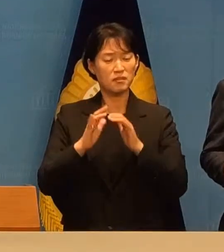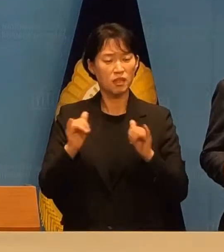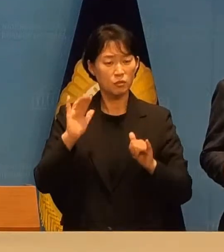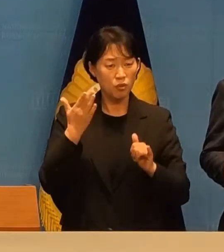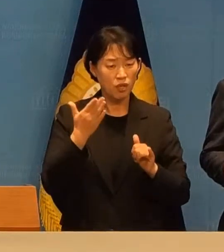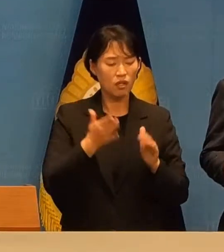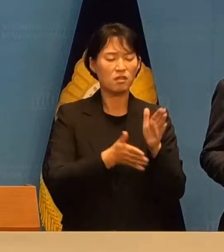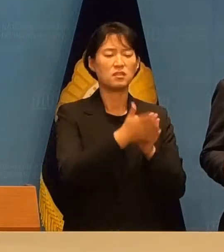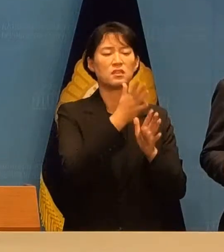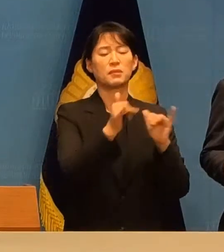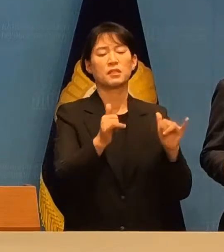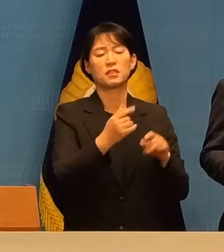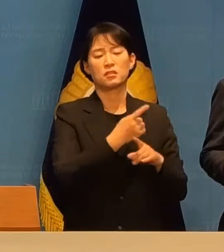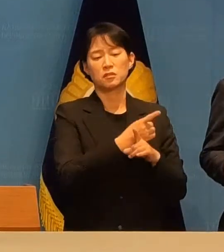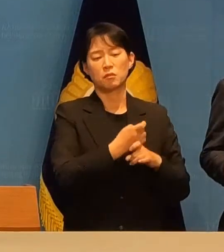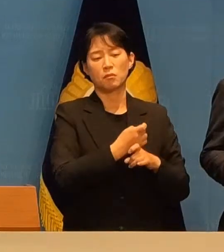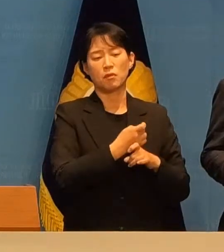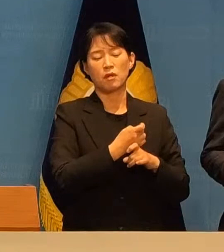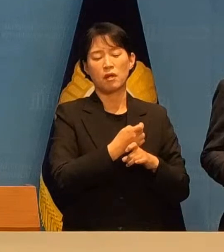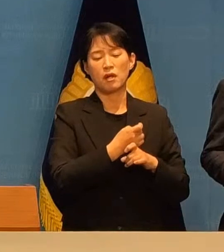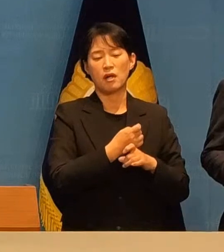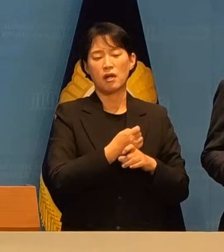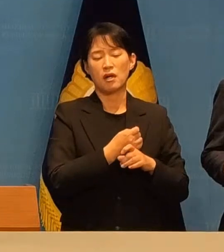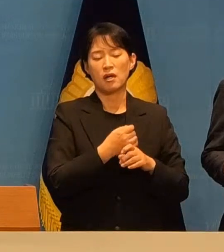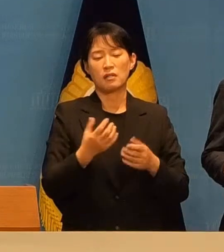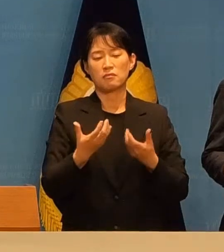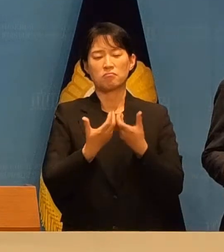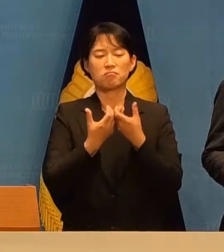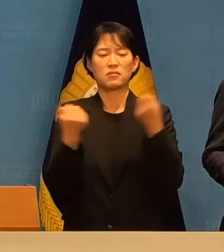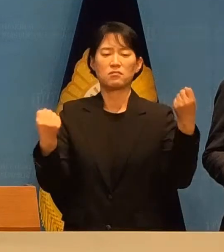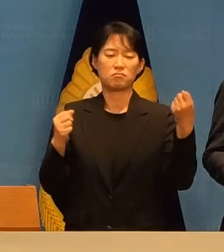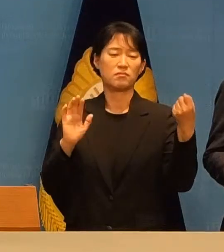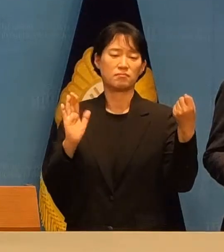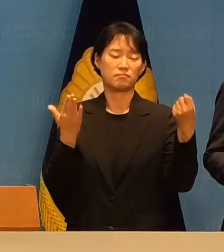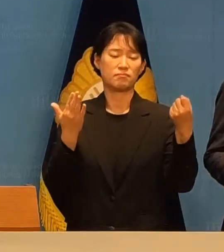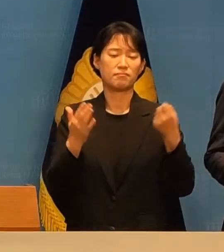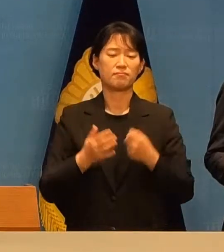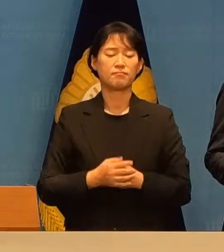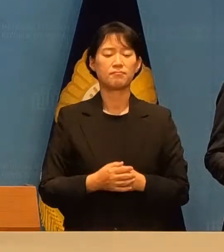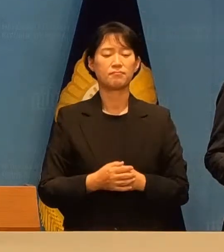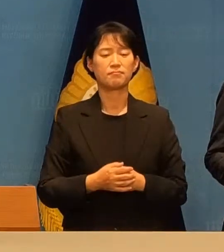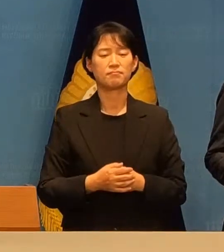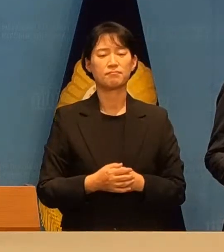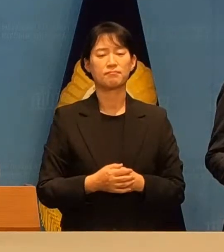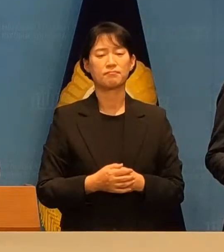시민은 적과 아군으로 나누게 되는 것입니다.